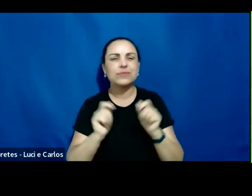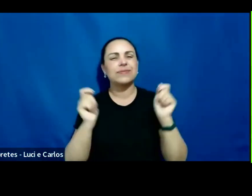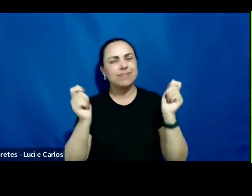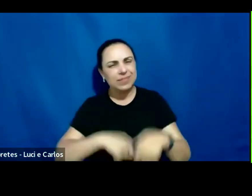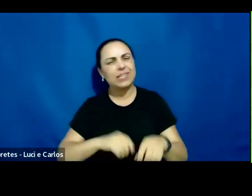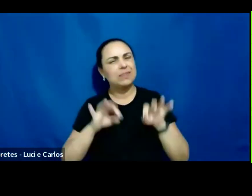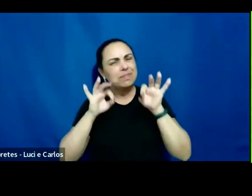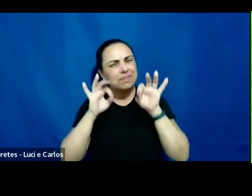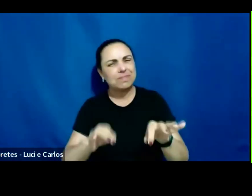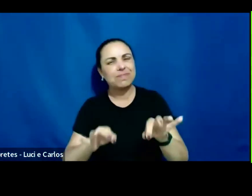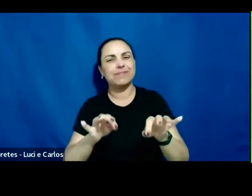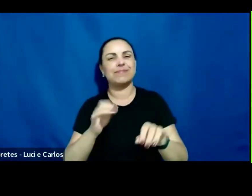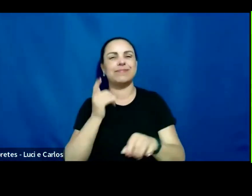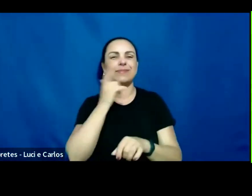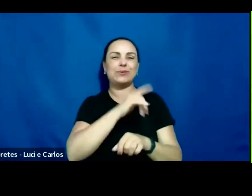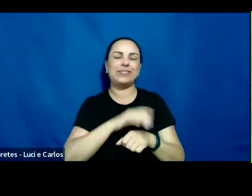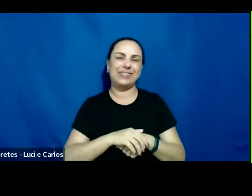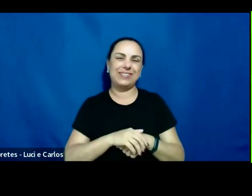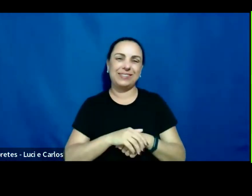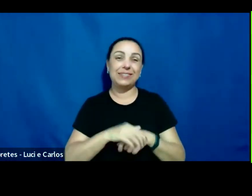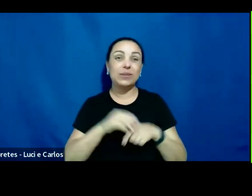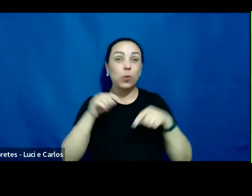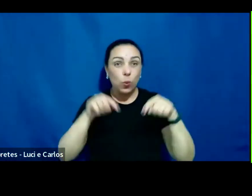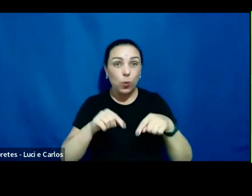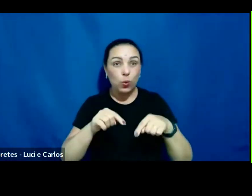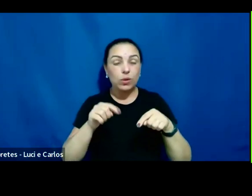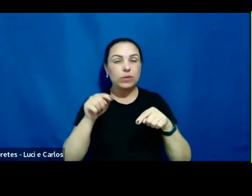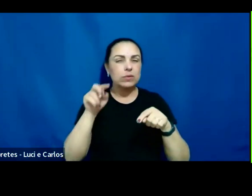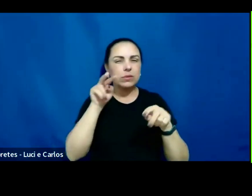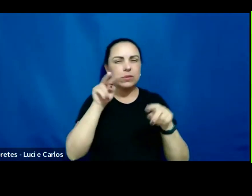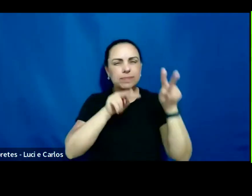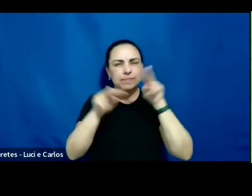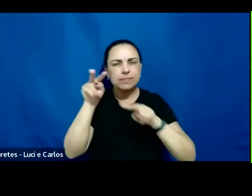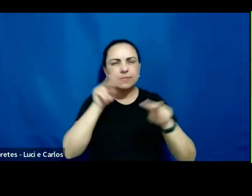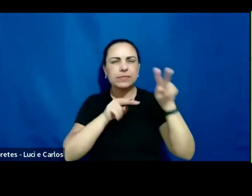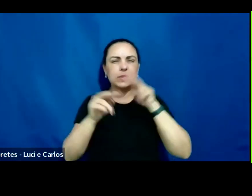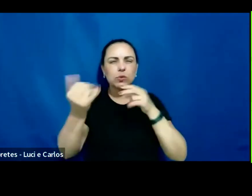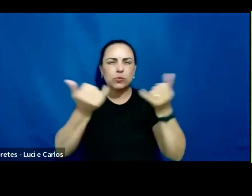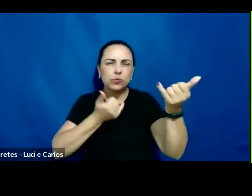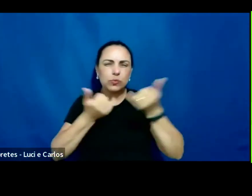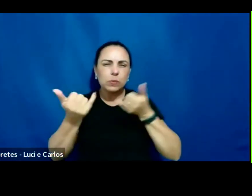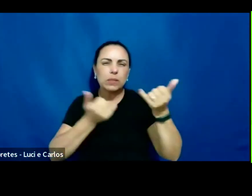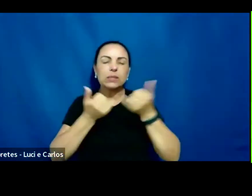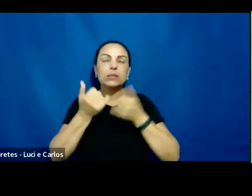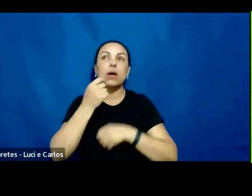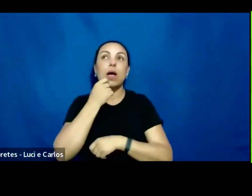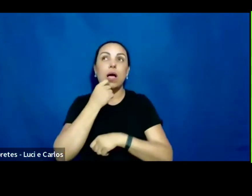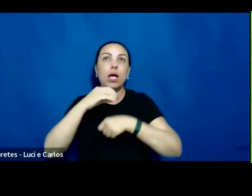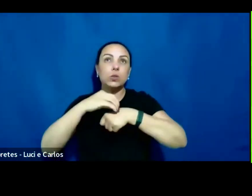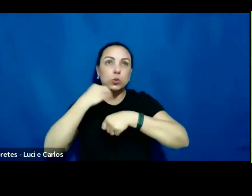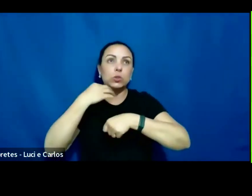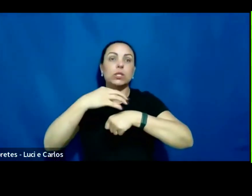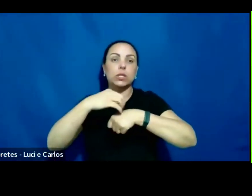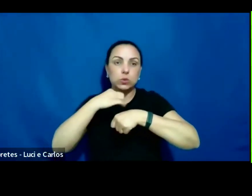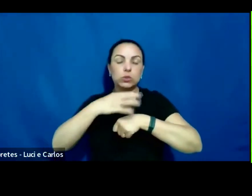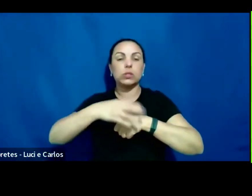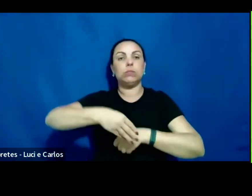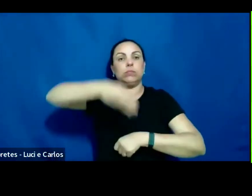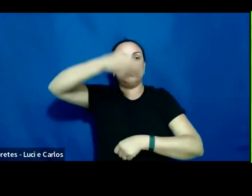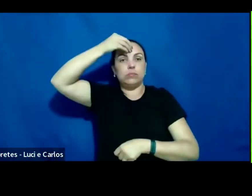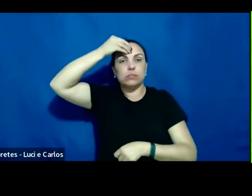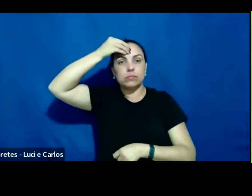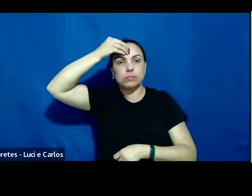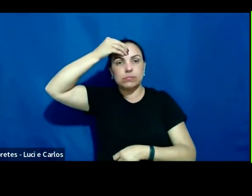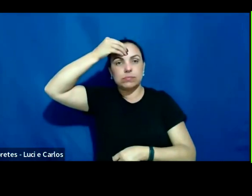gente tem que pegar tudo que eu ensinei para vocês aqui hoje e aproveitar isso, começar a colocar isso em prática. Tá? Isso é muito,